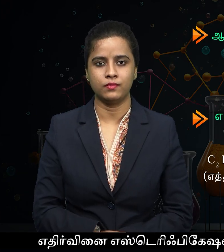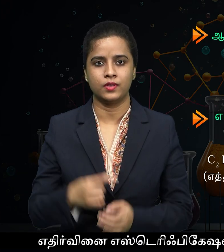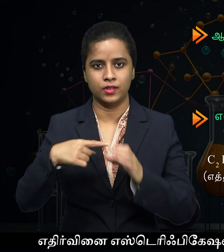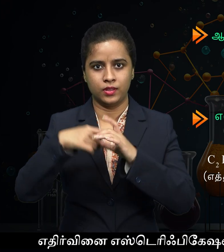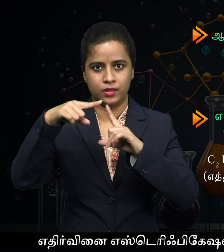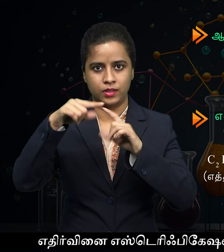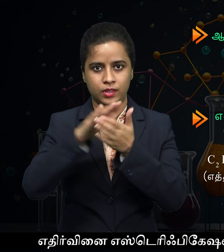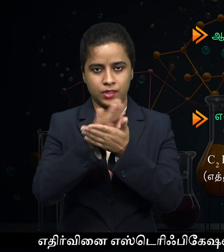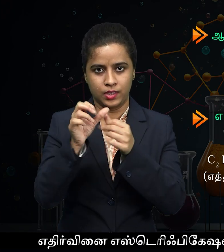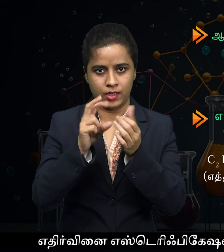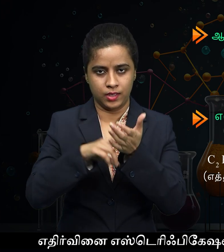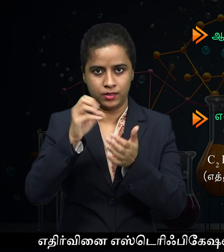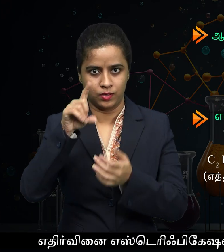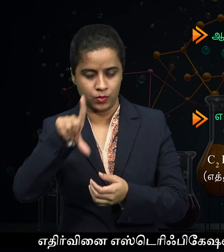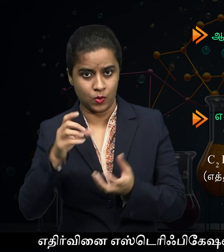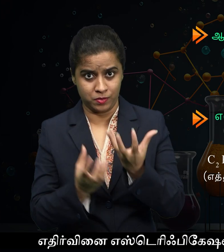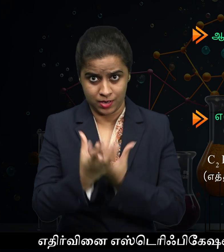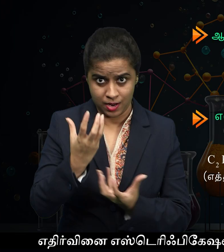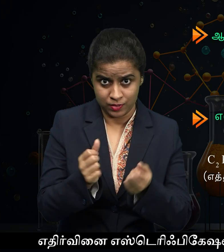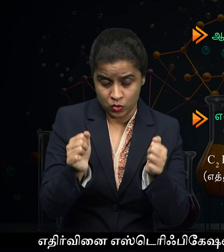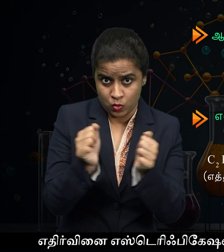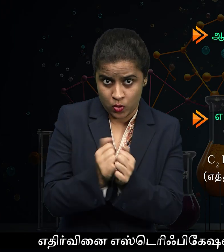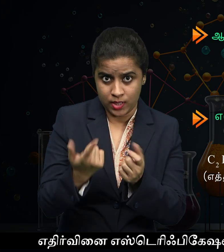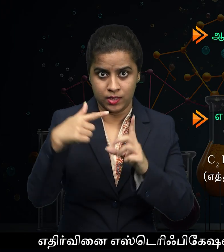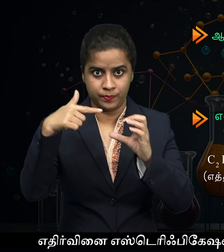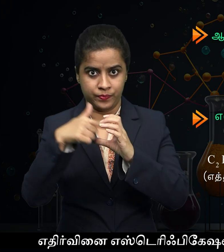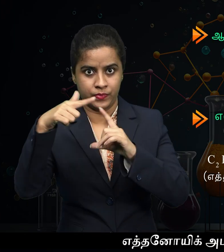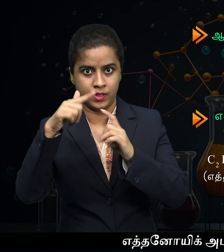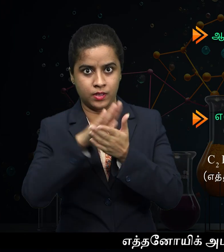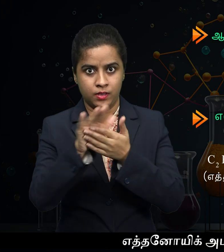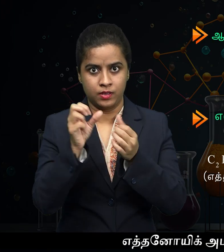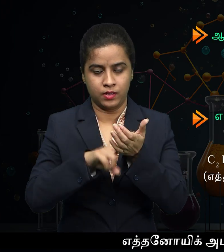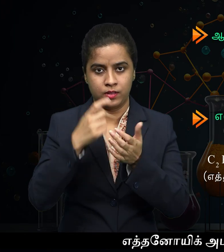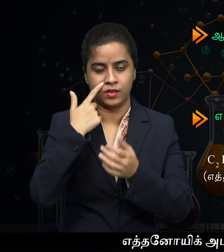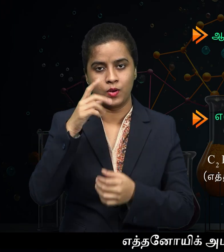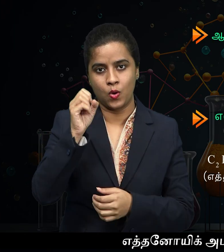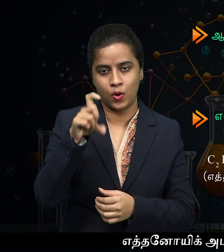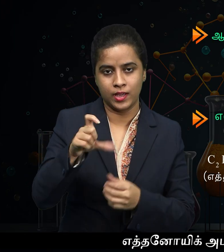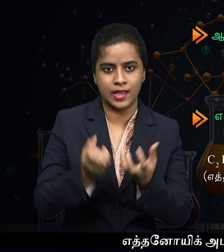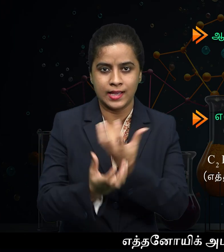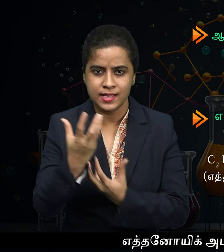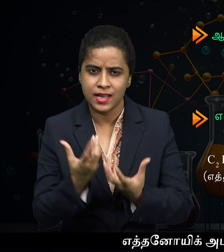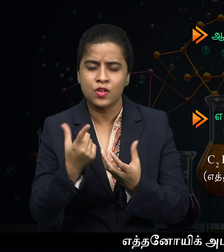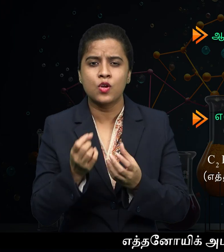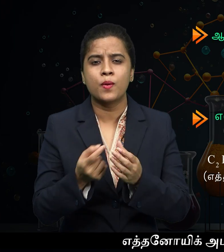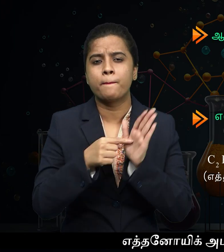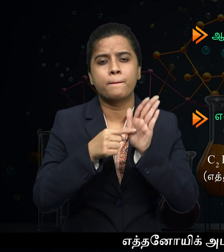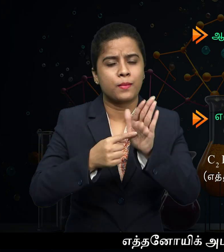எதிர்வினை எஸ்டரிஃபிகேஷன் என்றும் அழைக்கப்படுகிறது. எத்தனால் எத்தனோயிக் அமிலத்துடன் வினைபுரிந்து